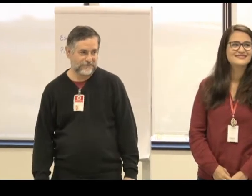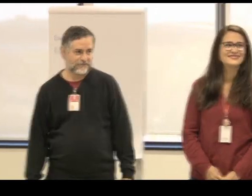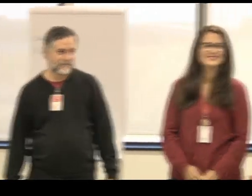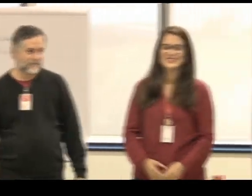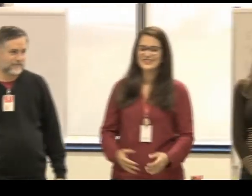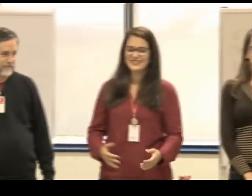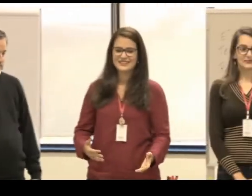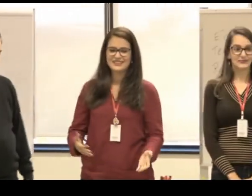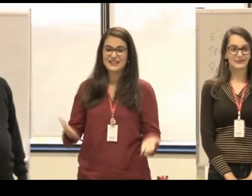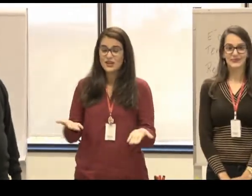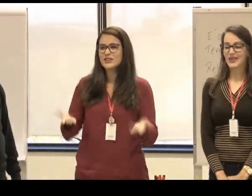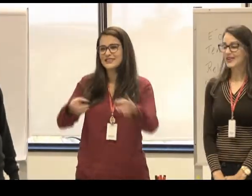Boa.